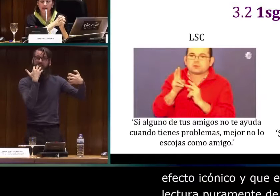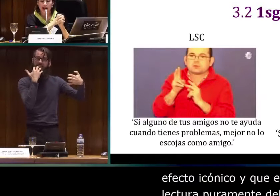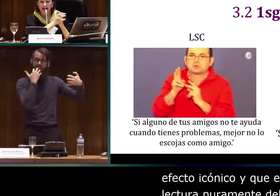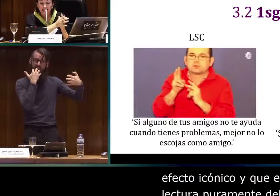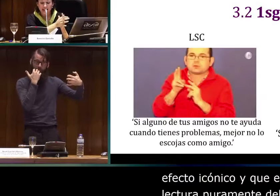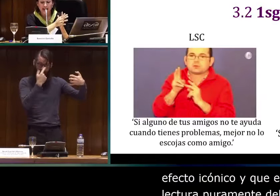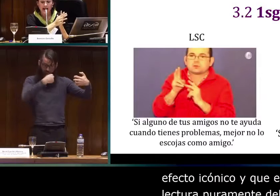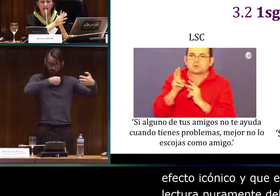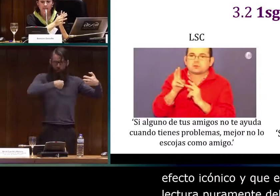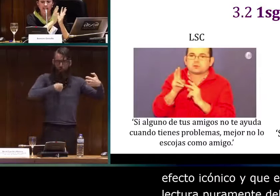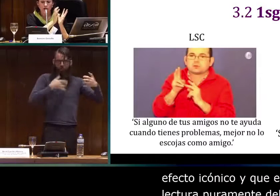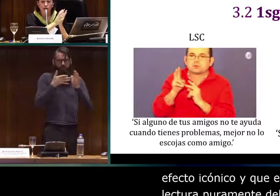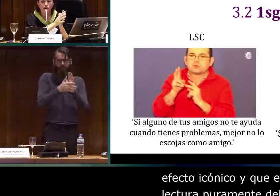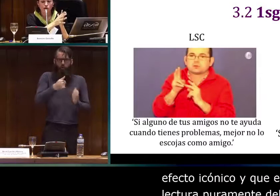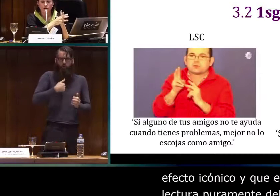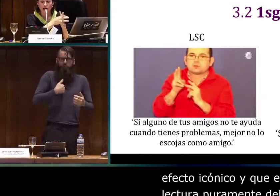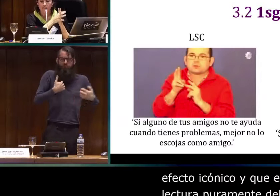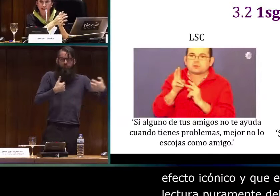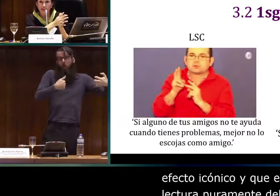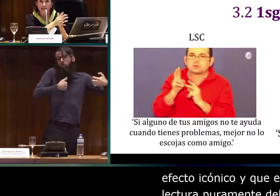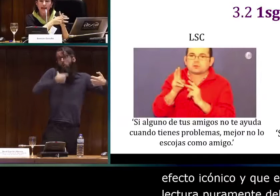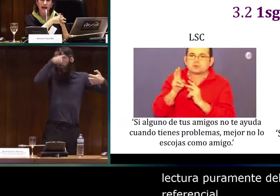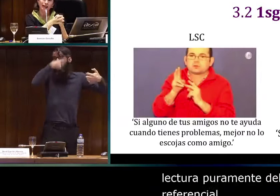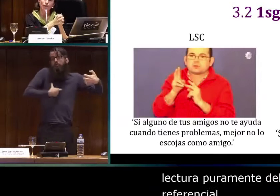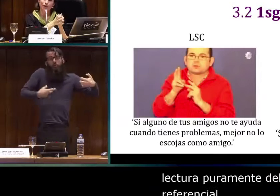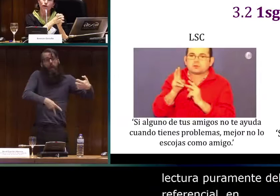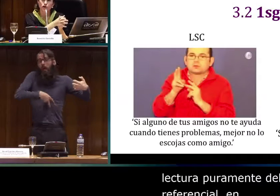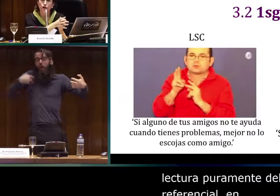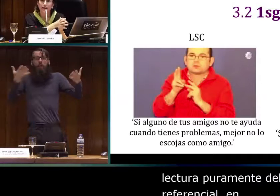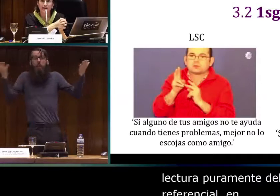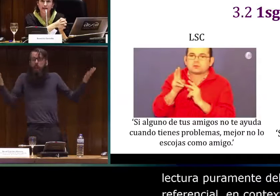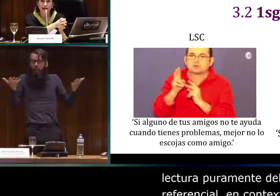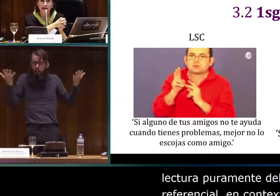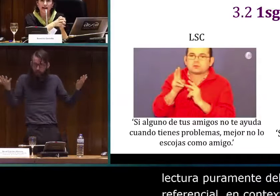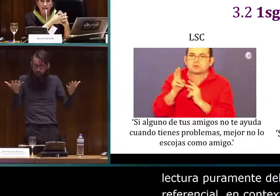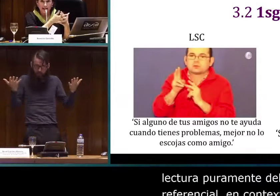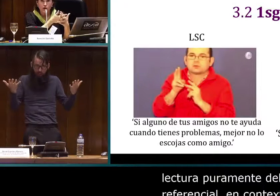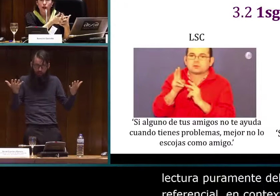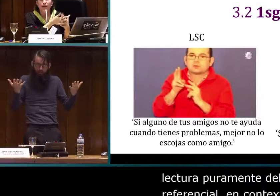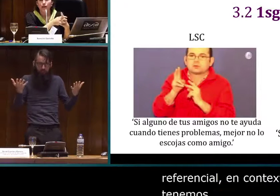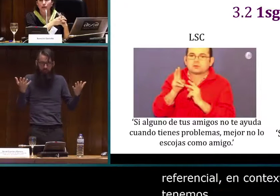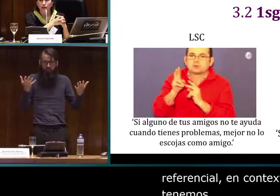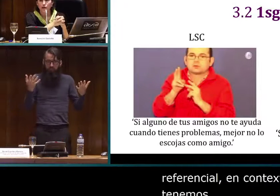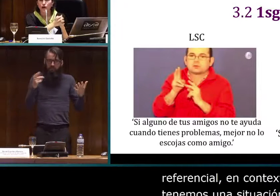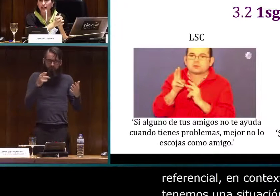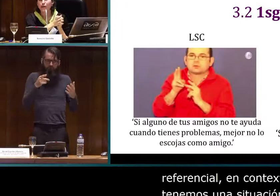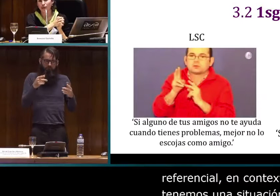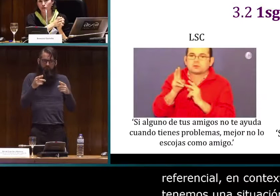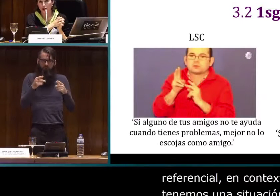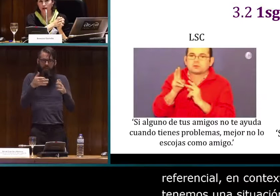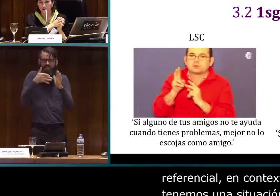¿sí?, aquí este contexto condicional permite la interpretación no deíctica y nos da una